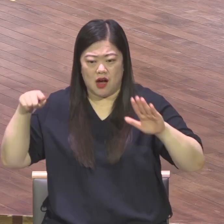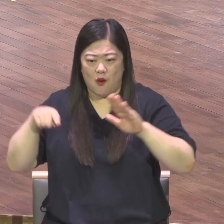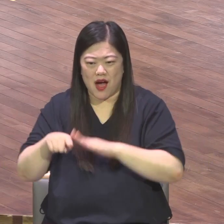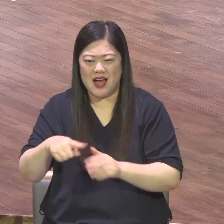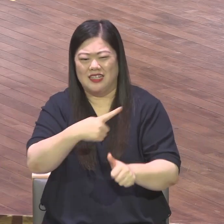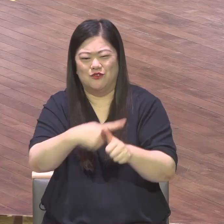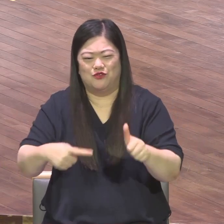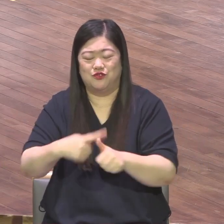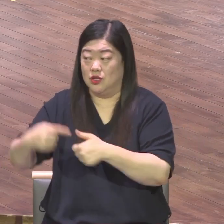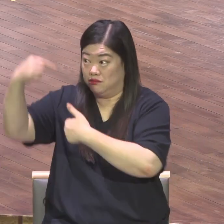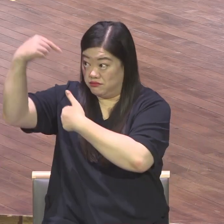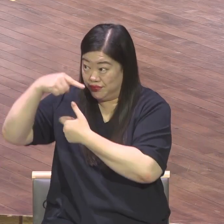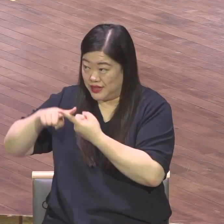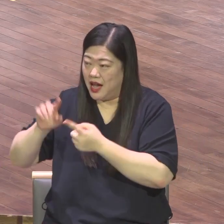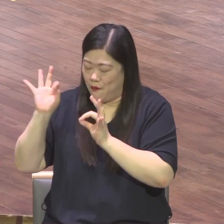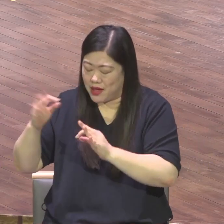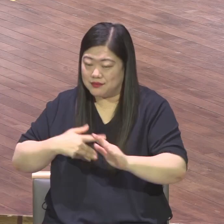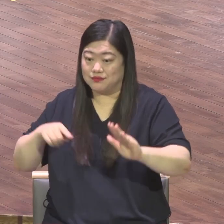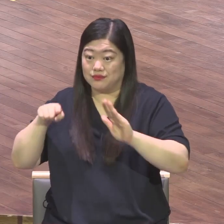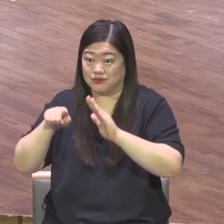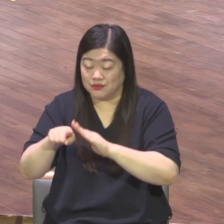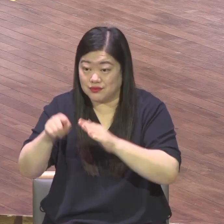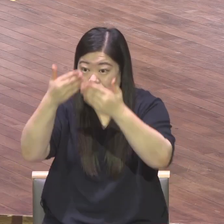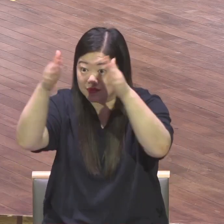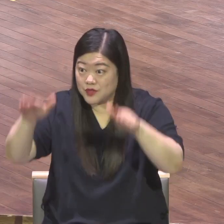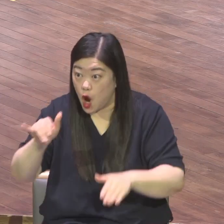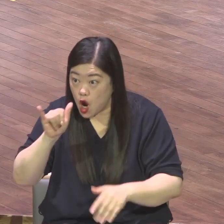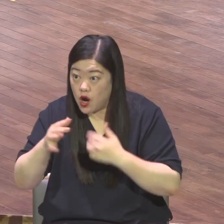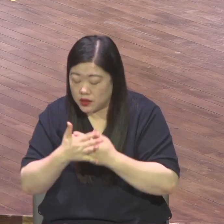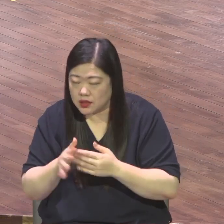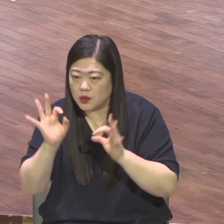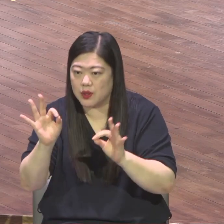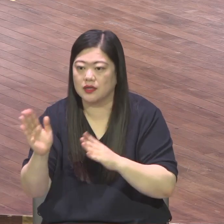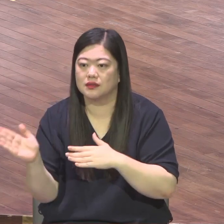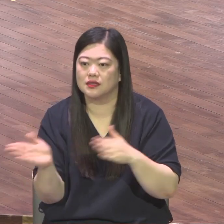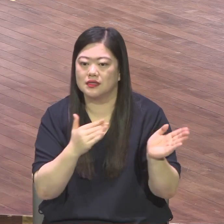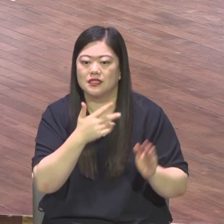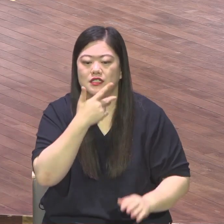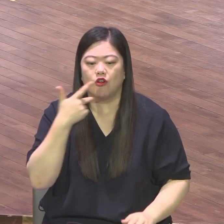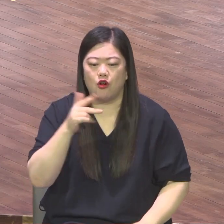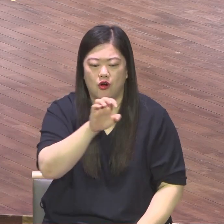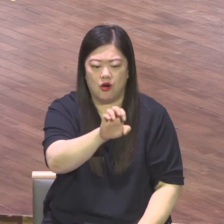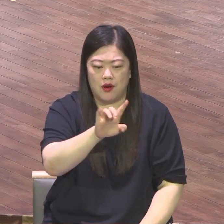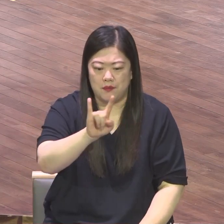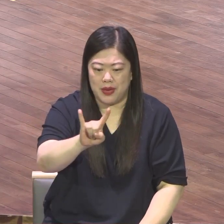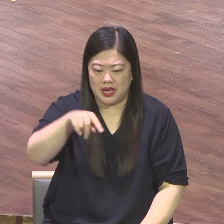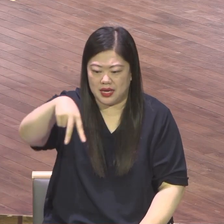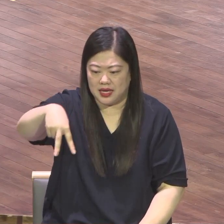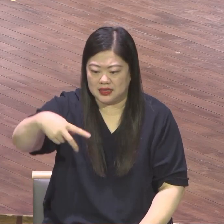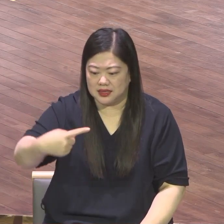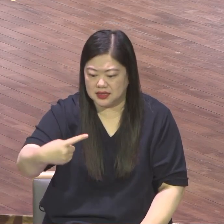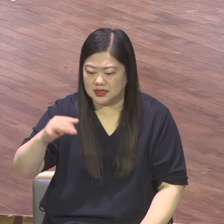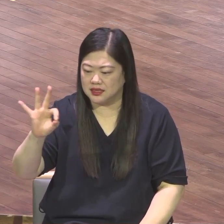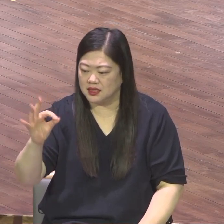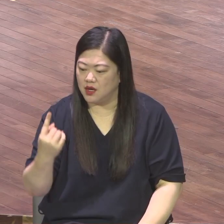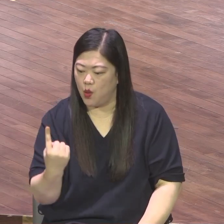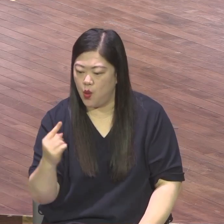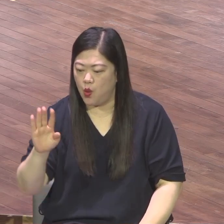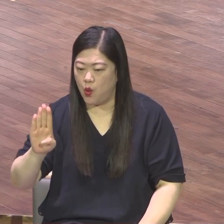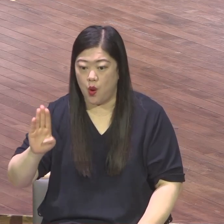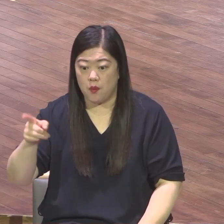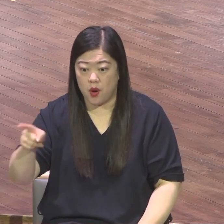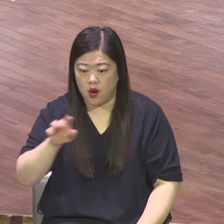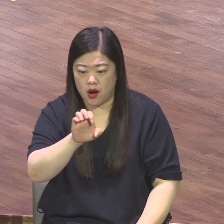들어갔다가 어린 양의 피 보고 패스 오바 넘어갔다. 유월했다. 넘어갔다. 그래서 유월절이라.